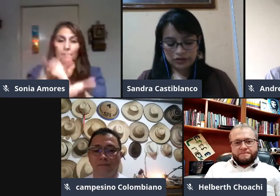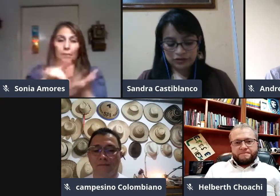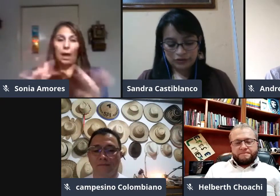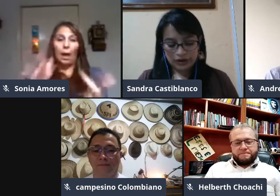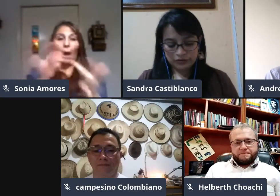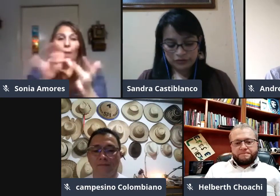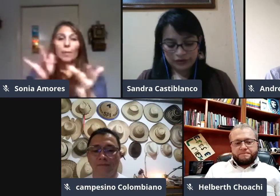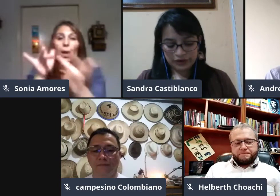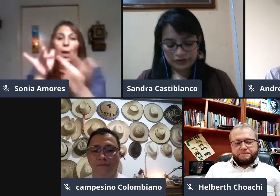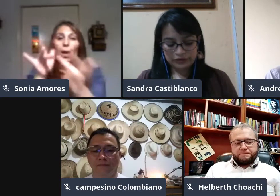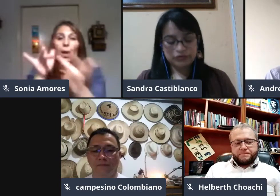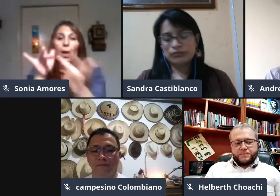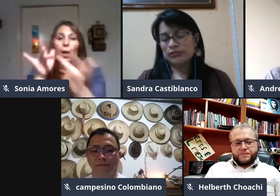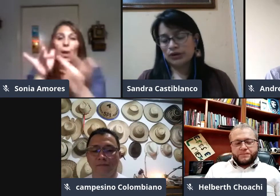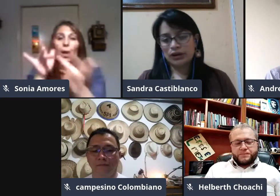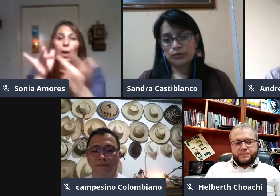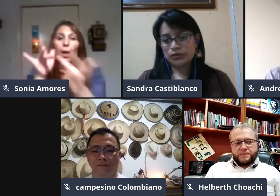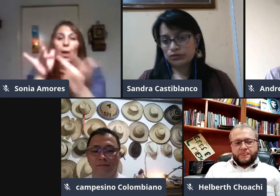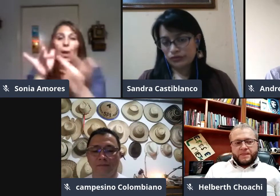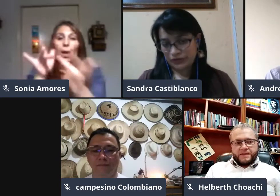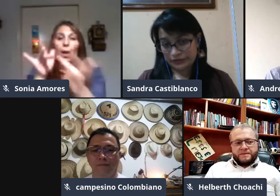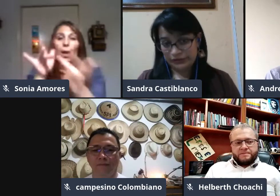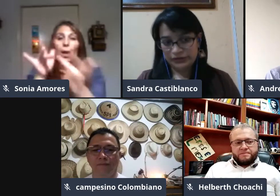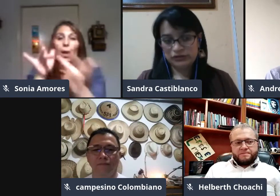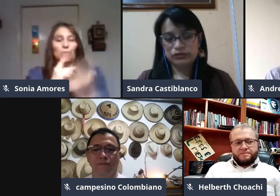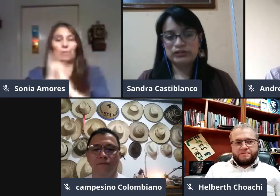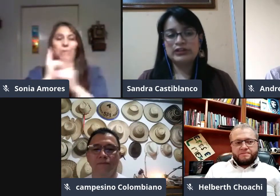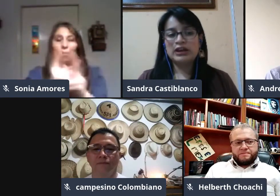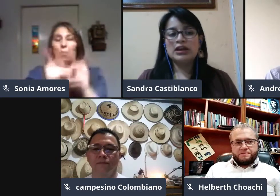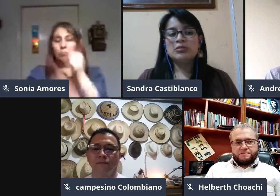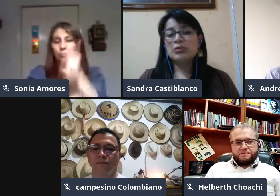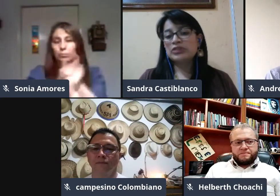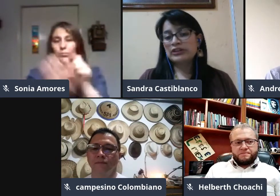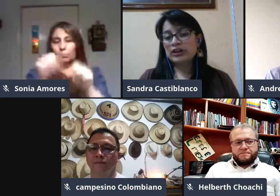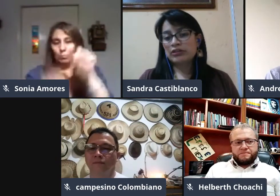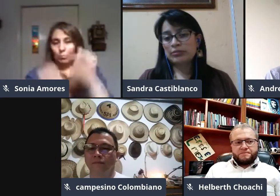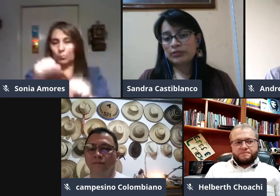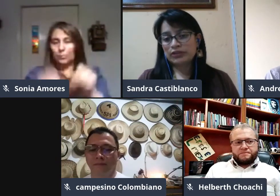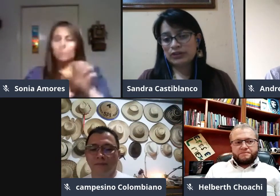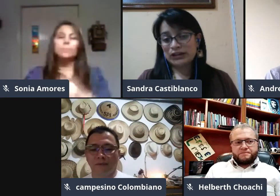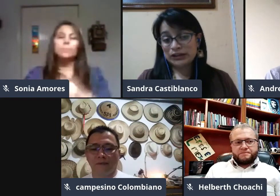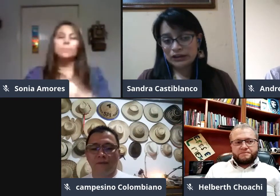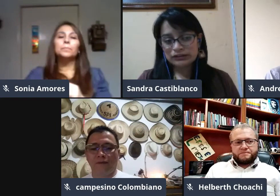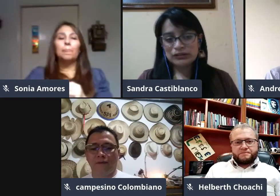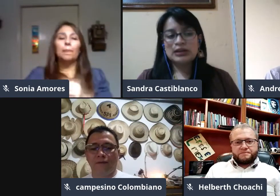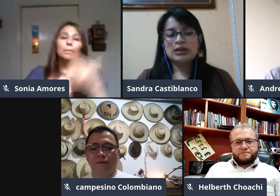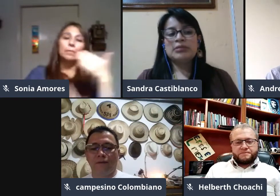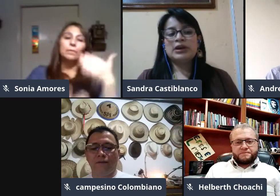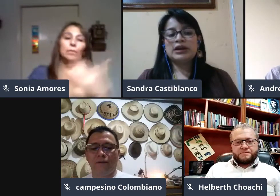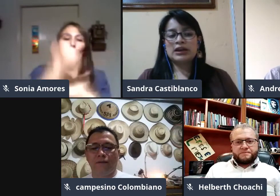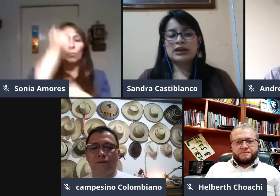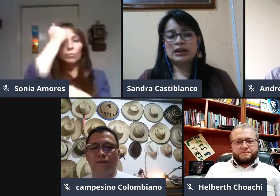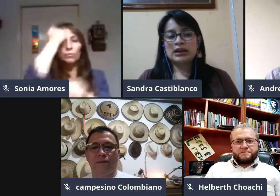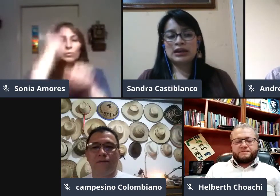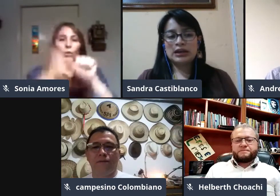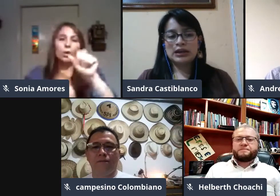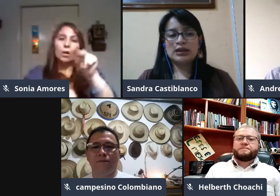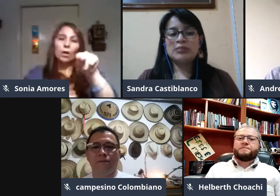da inicio a las conferencias o con cada uno de los conferencistas. Entonces, vamos a iniciar con el profesor Andrés para